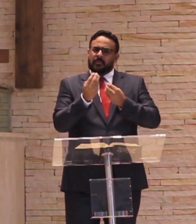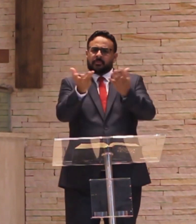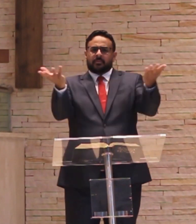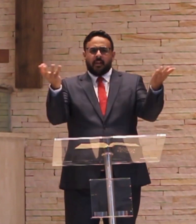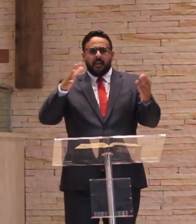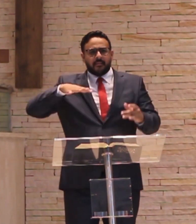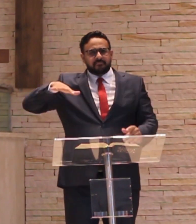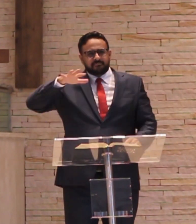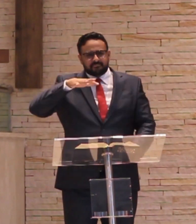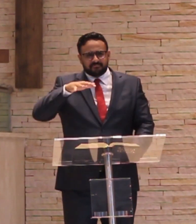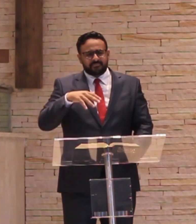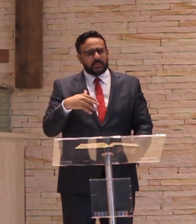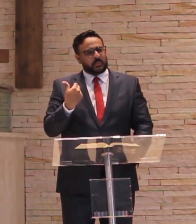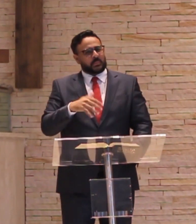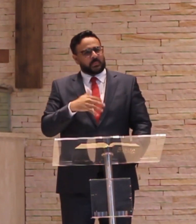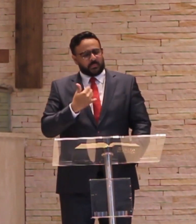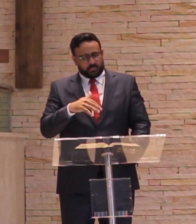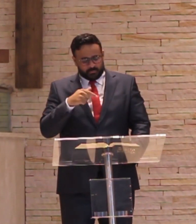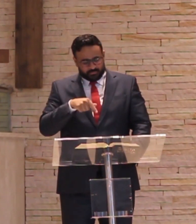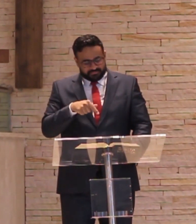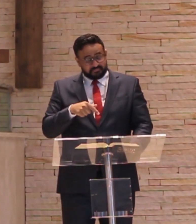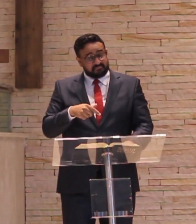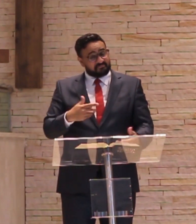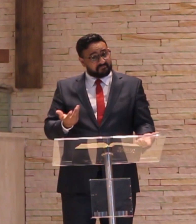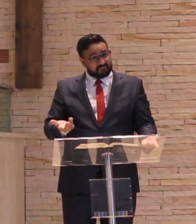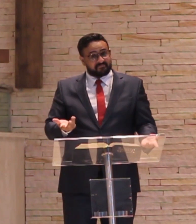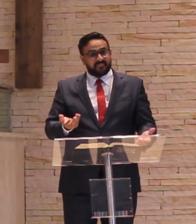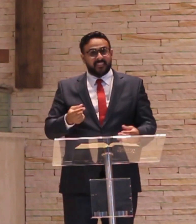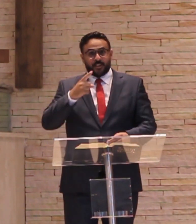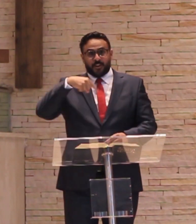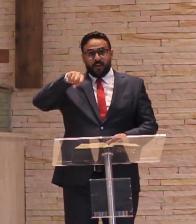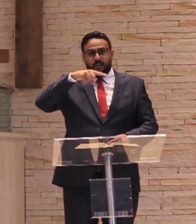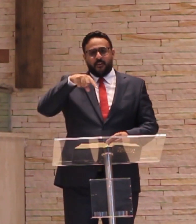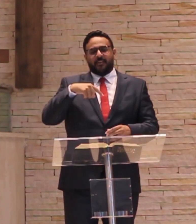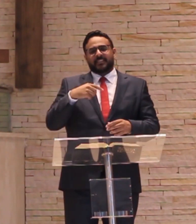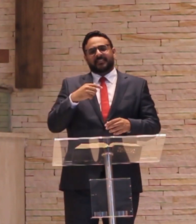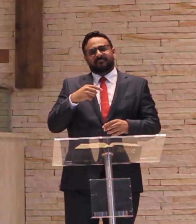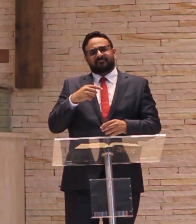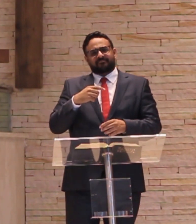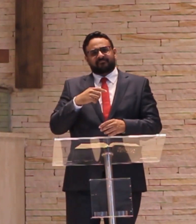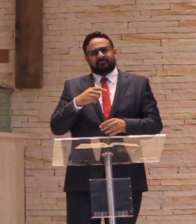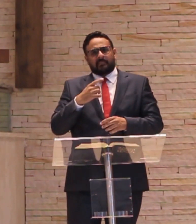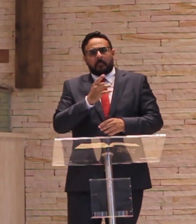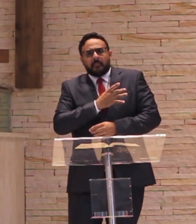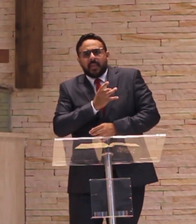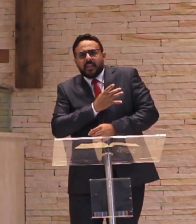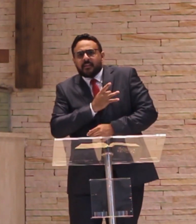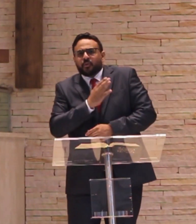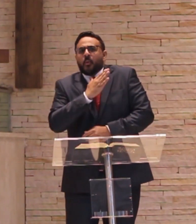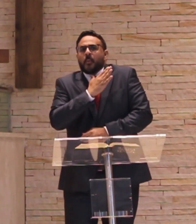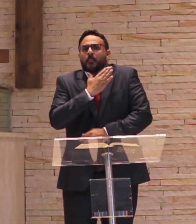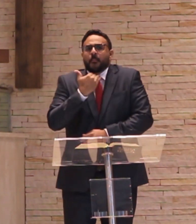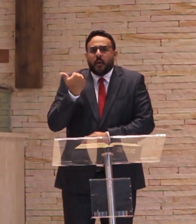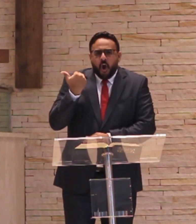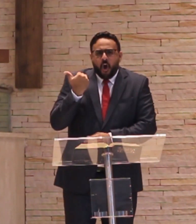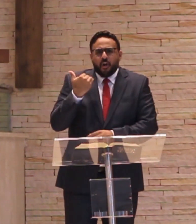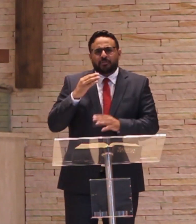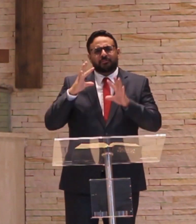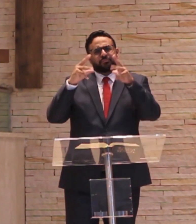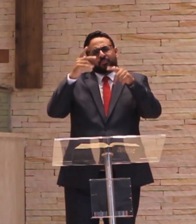pela morte, terão a oportunidade de receber a vida eterna. É o que está escrito aqui na Bíblia. Nós